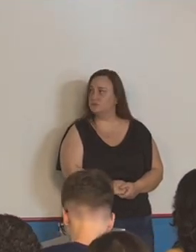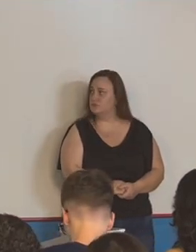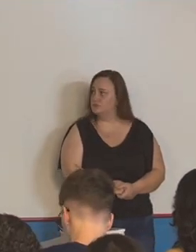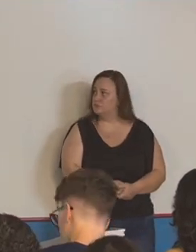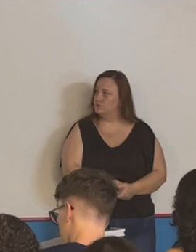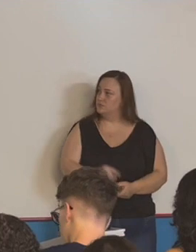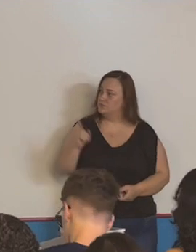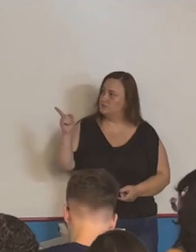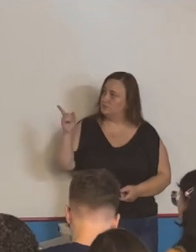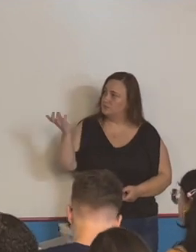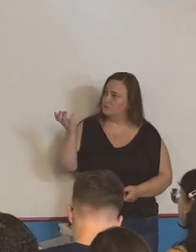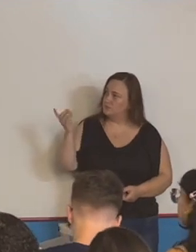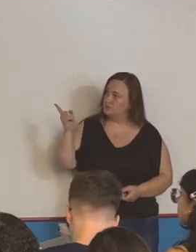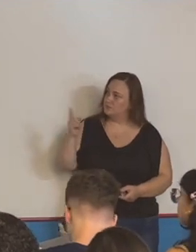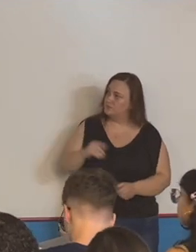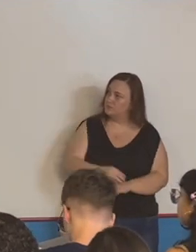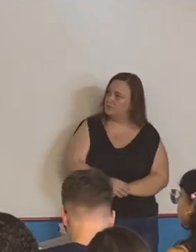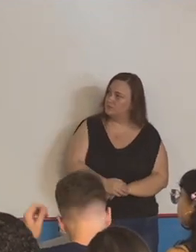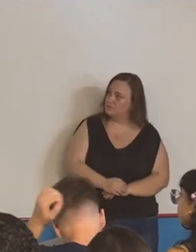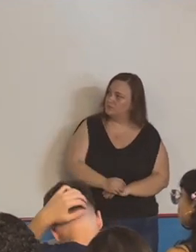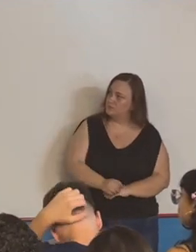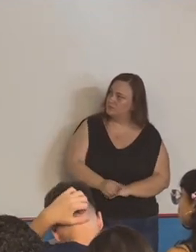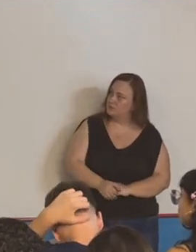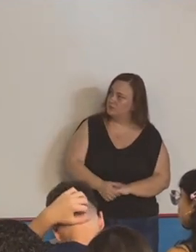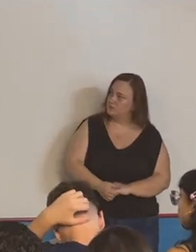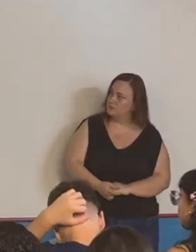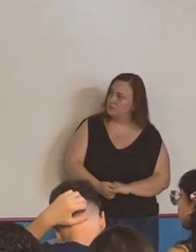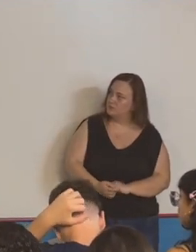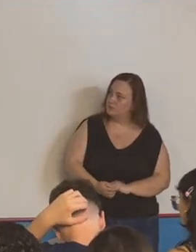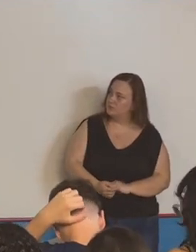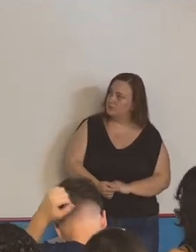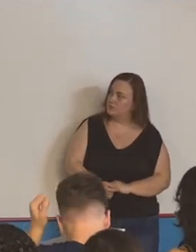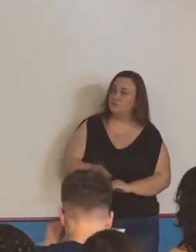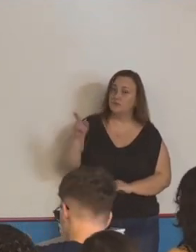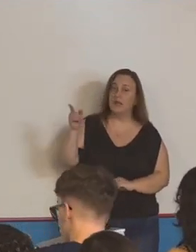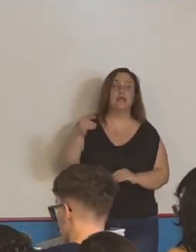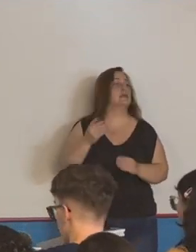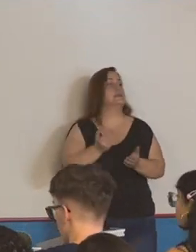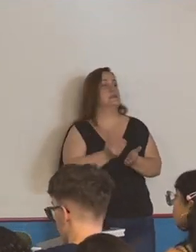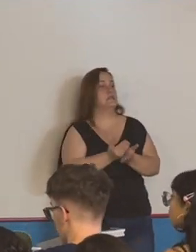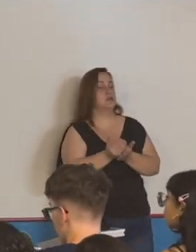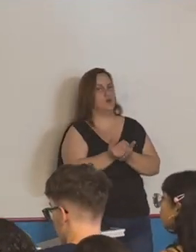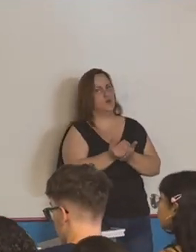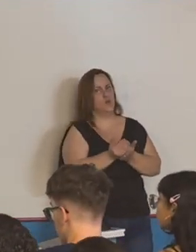Bem, aí eu queria chegar nesse trabalho aqui, que é já um começo